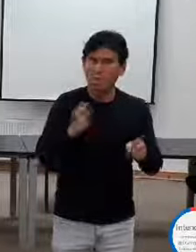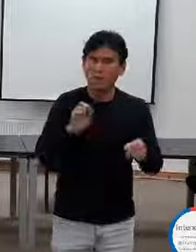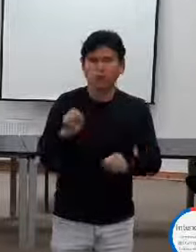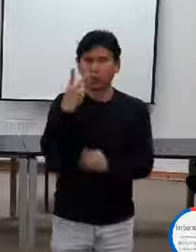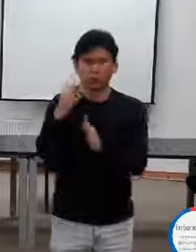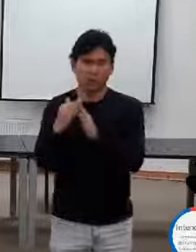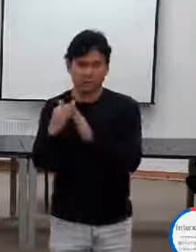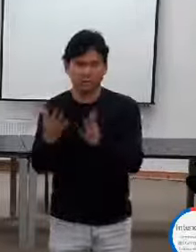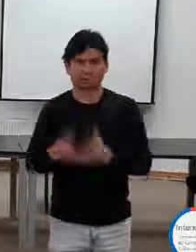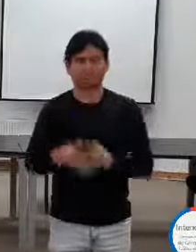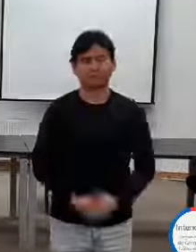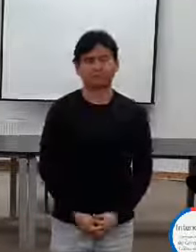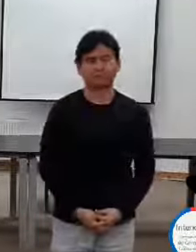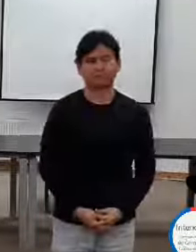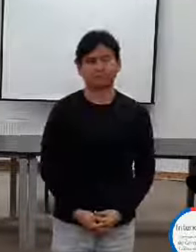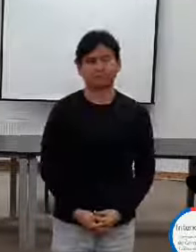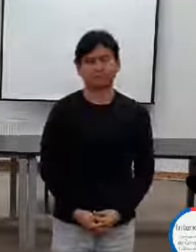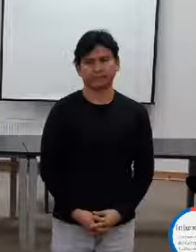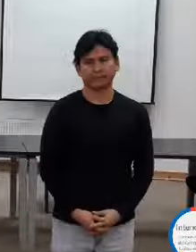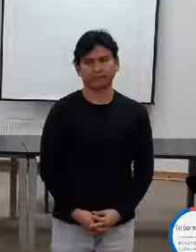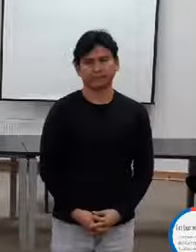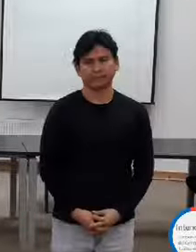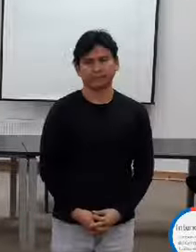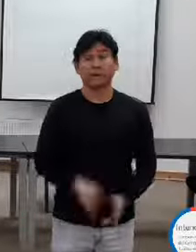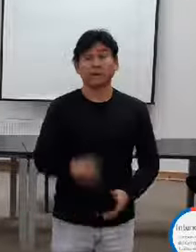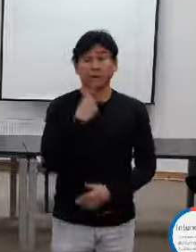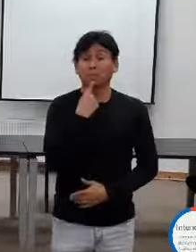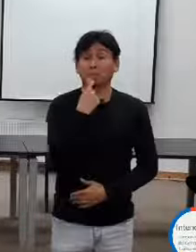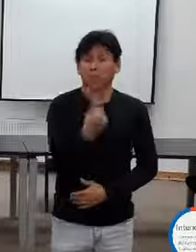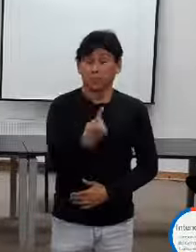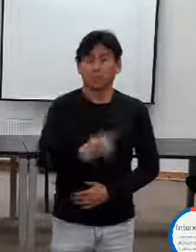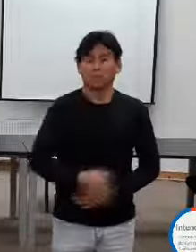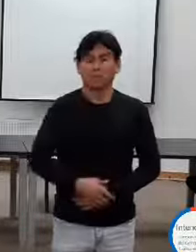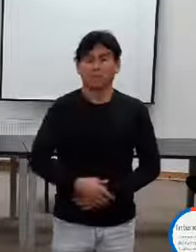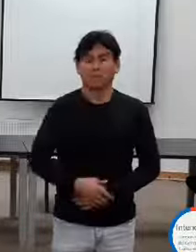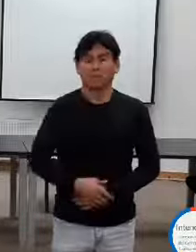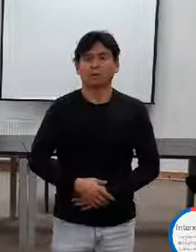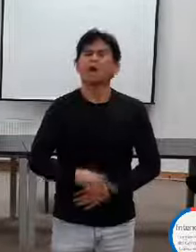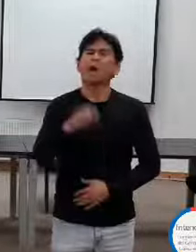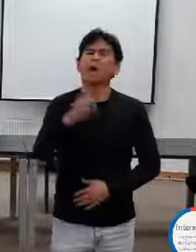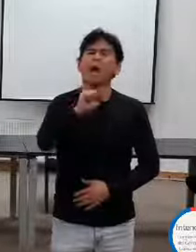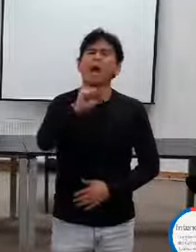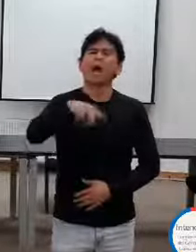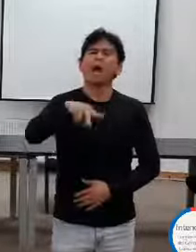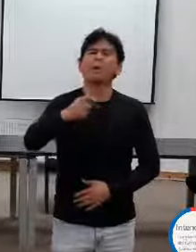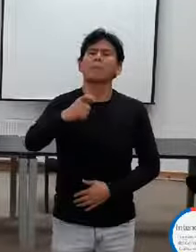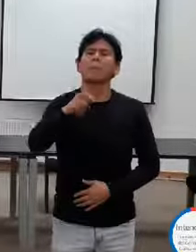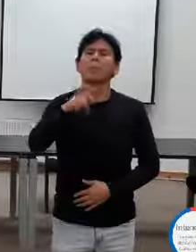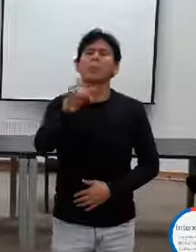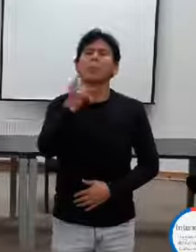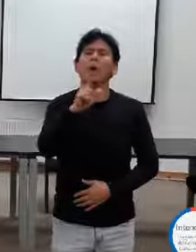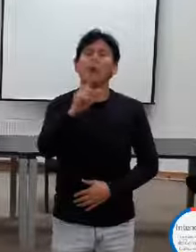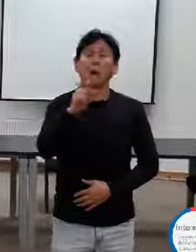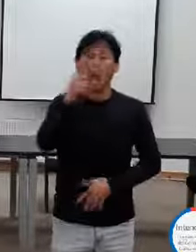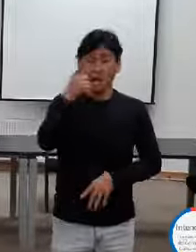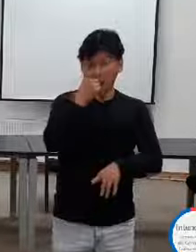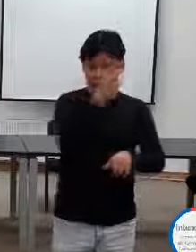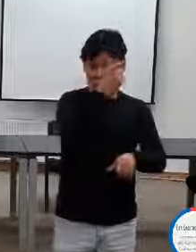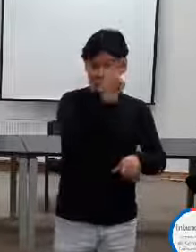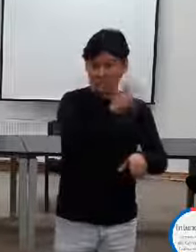una segunda residencia. Desde Villa Mengual. En nuestra localidad hay un pasajero que venía en el vuelo del